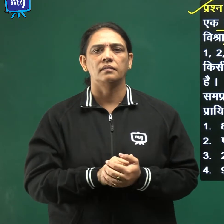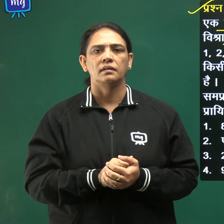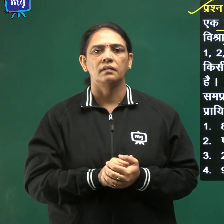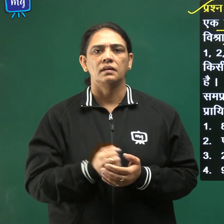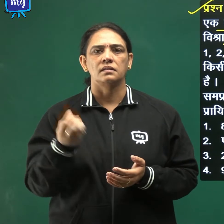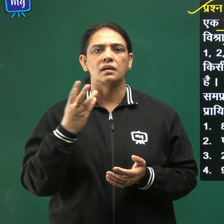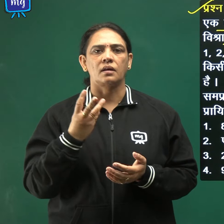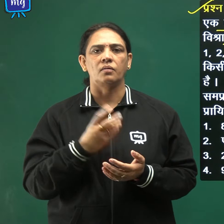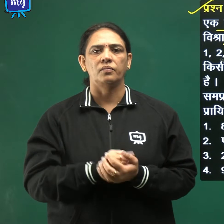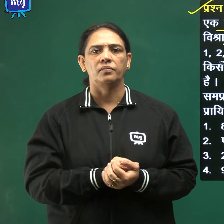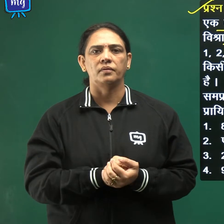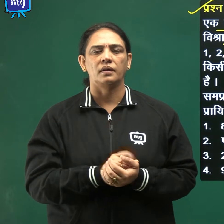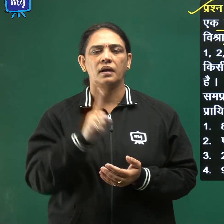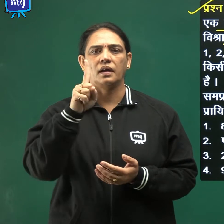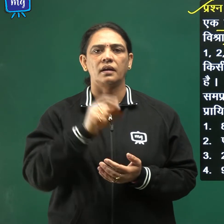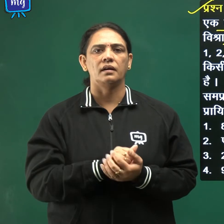संख्याओं